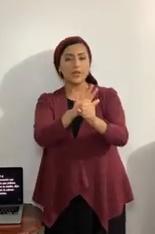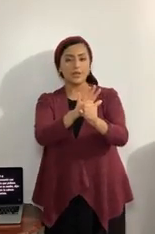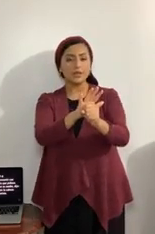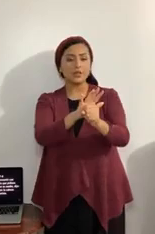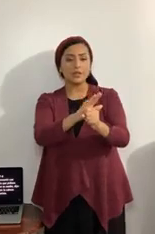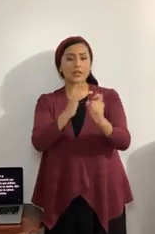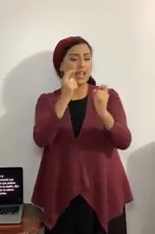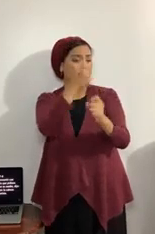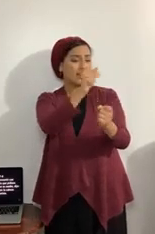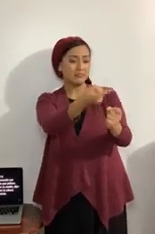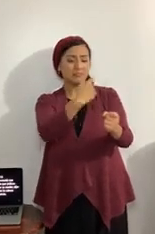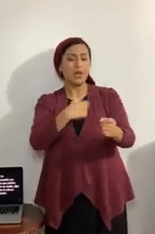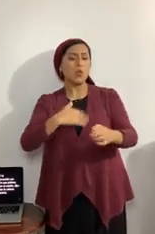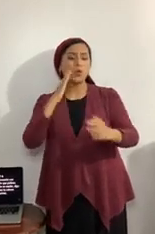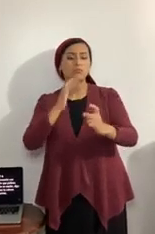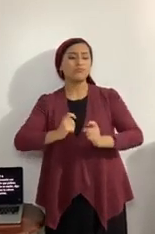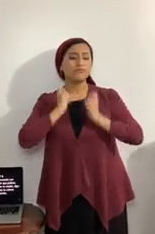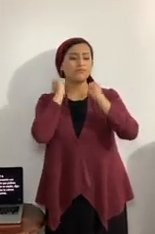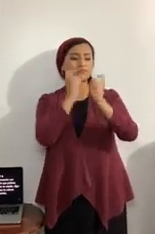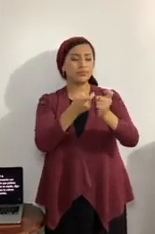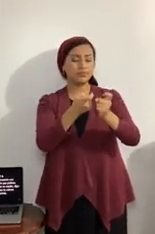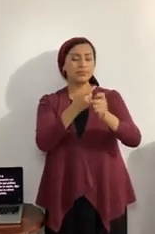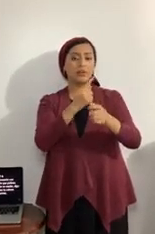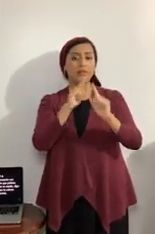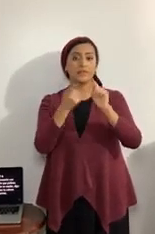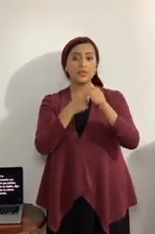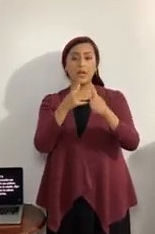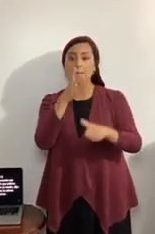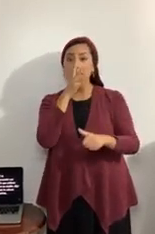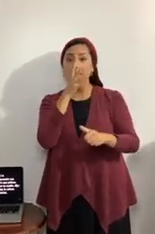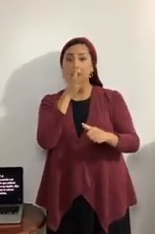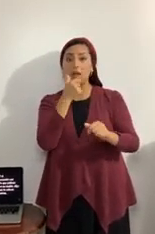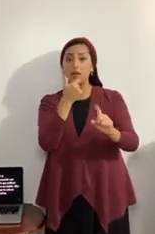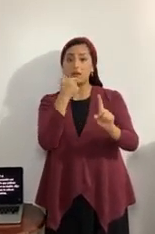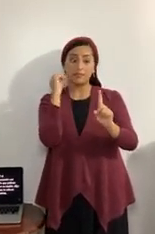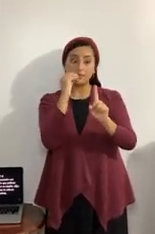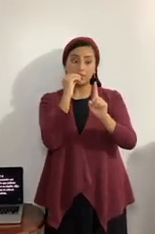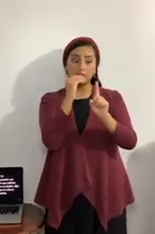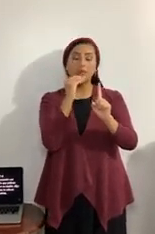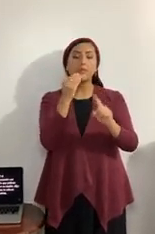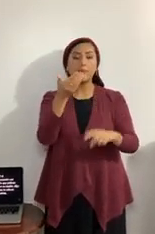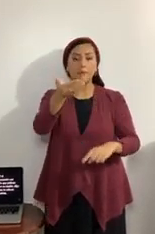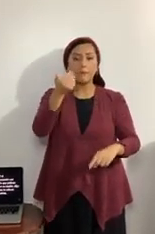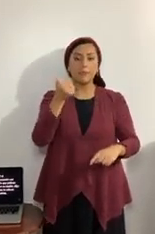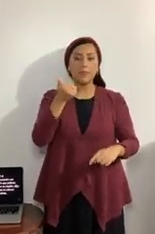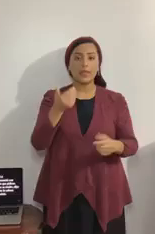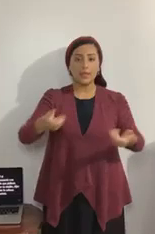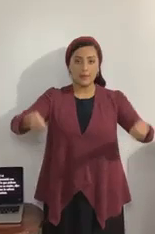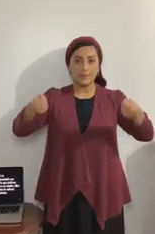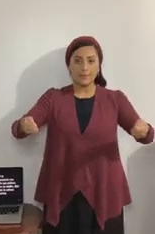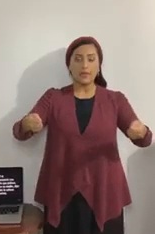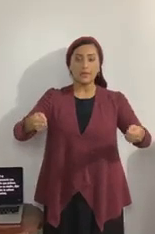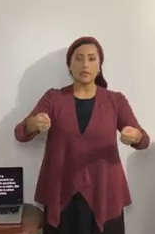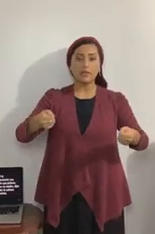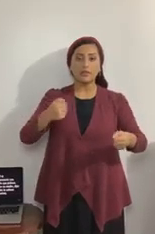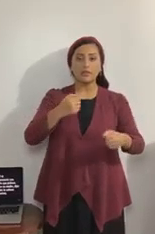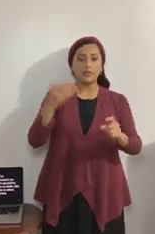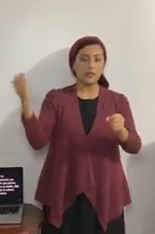lo que pidiese. Ella, instruida primero por su madre, dijo: dame aquí en un plato la cabeza de Johanán ben Zacarías, el Juan el